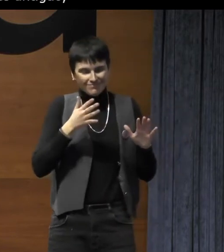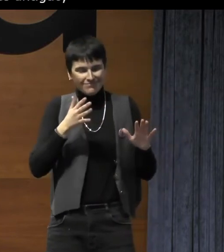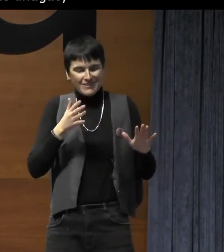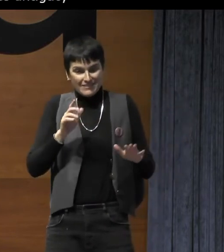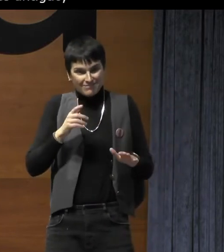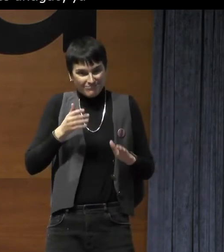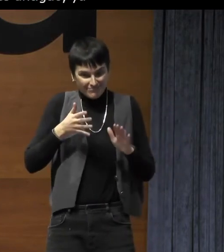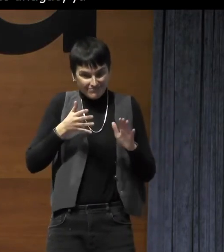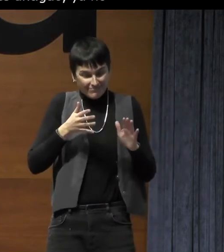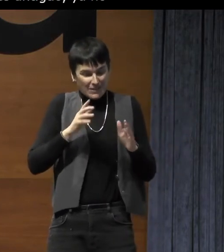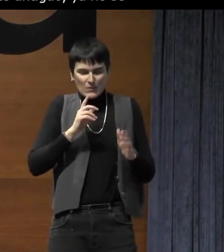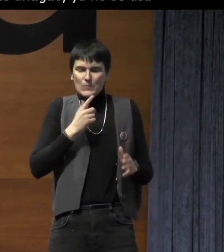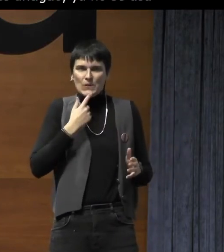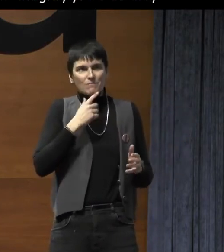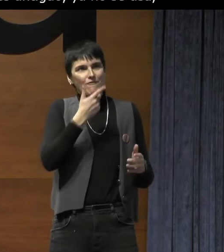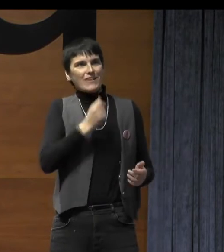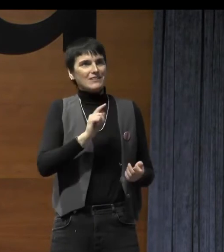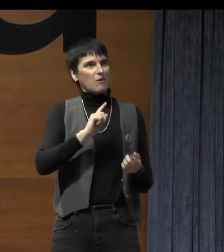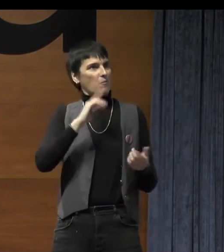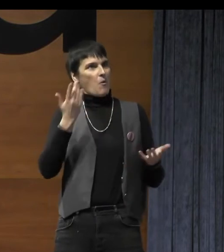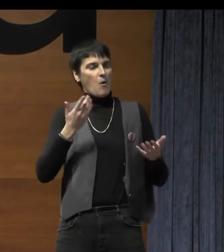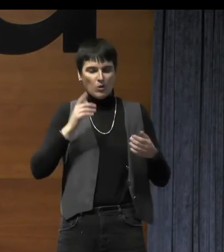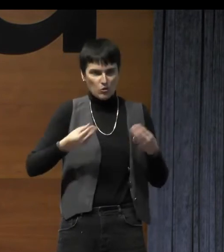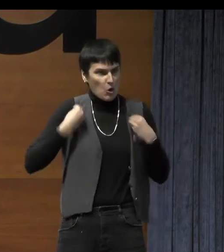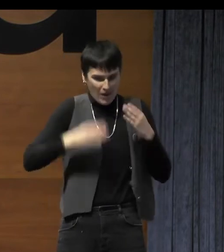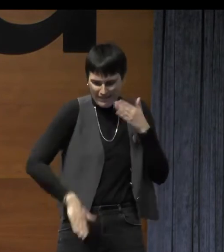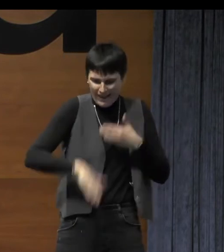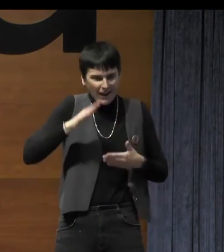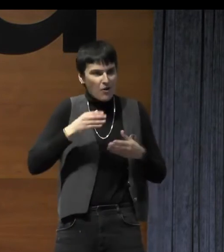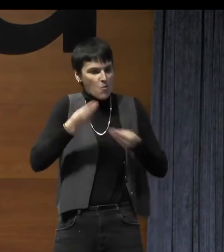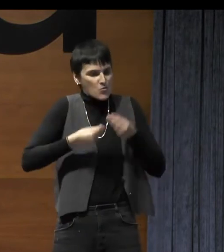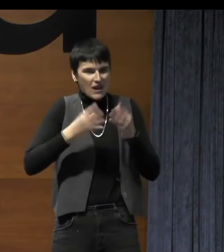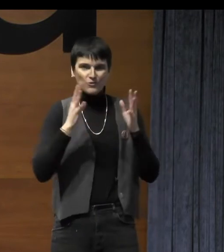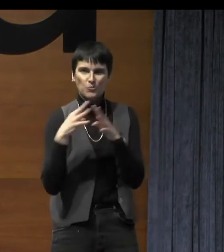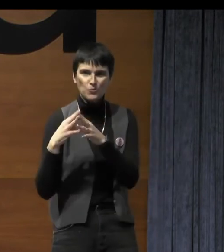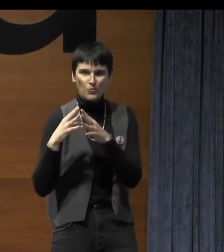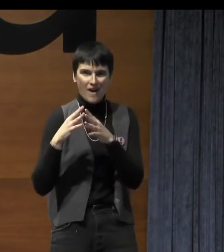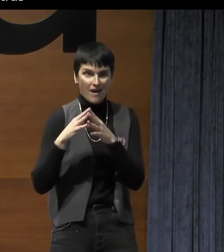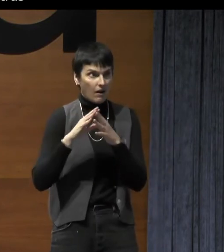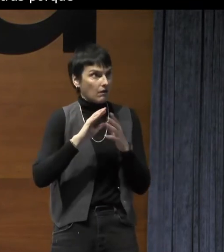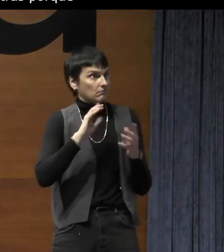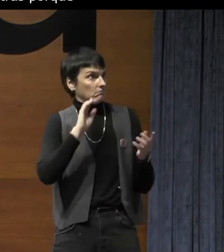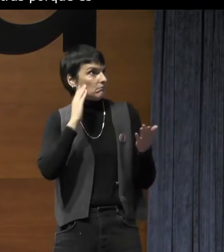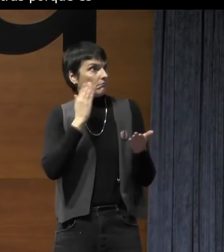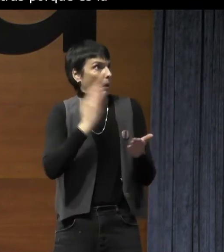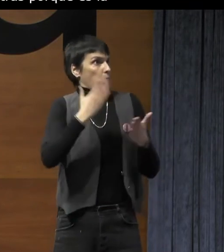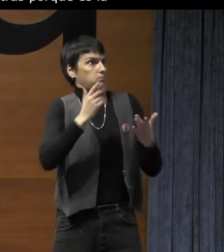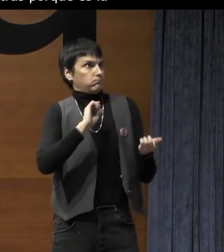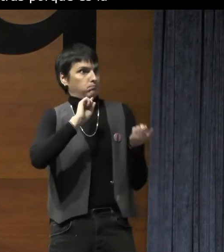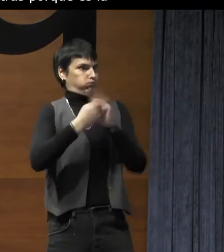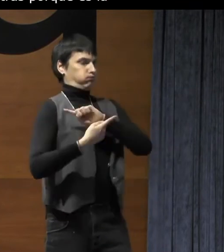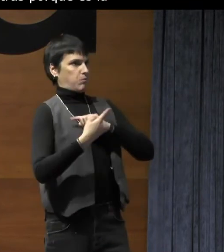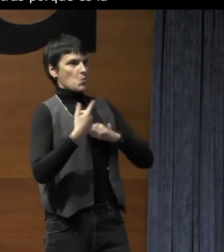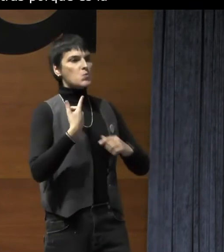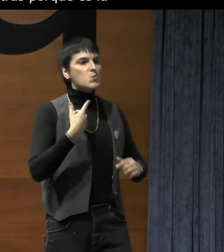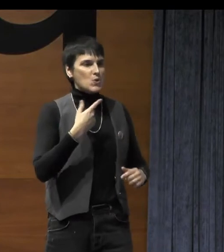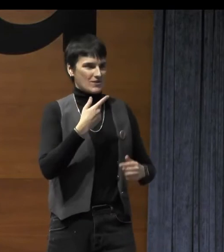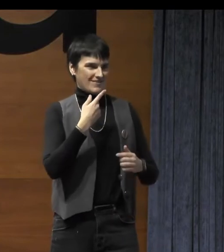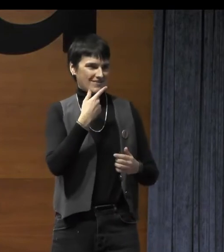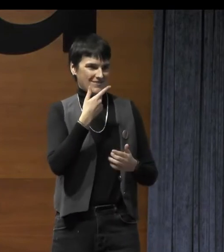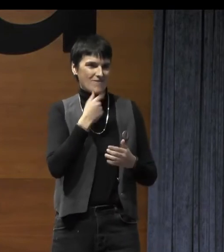usando. O, por ejemplo, si la estructura de la lengua de signos que utilizamos no es la